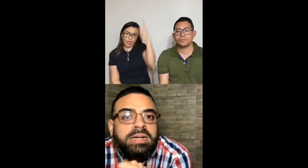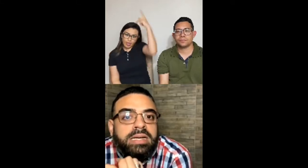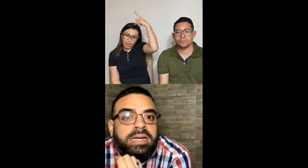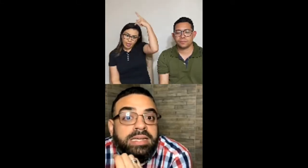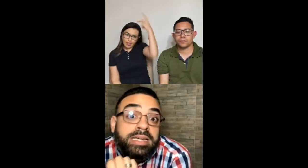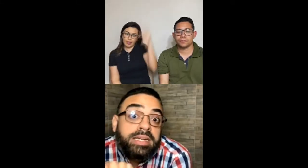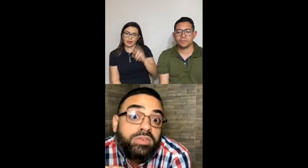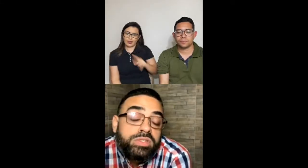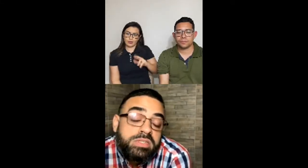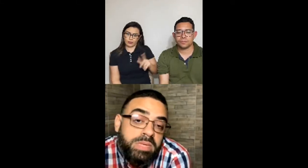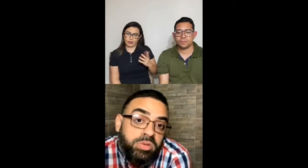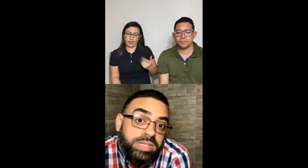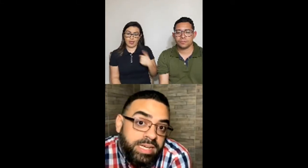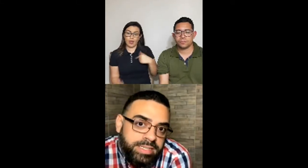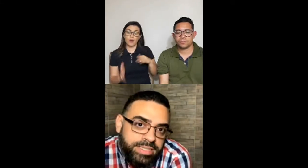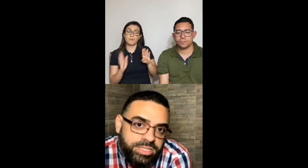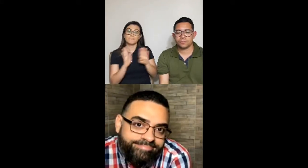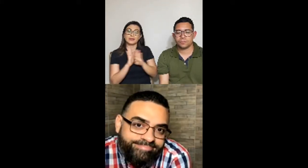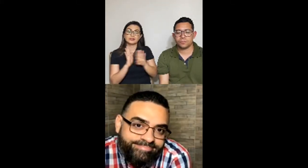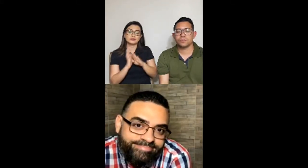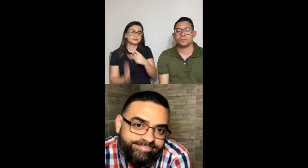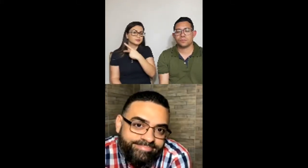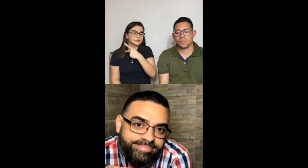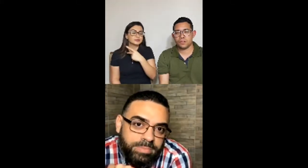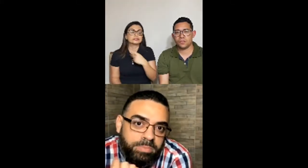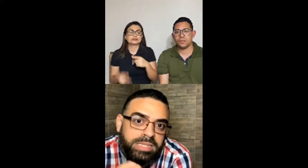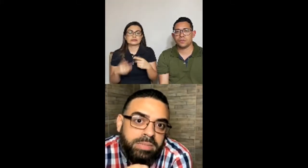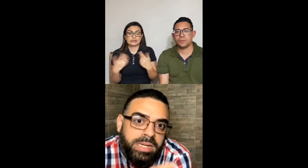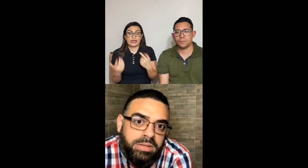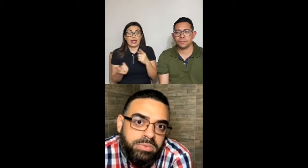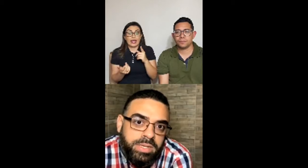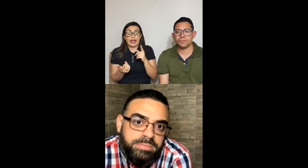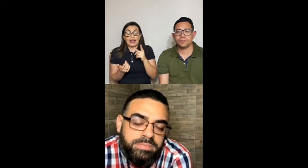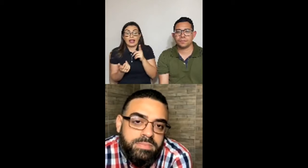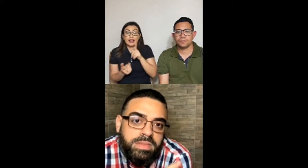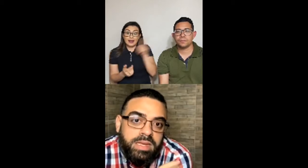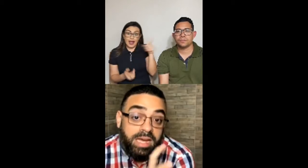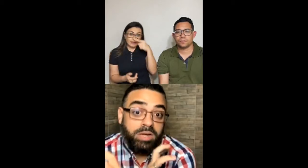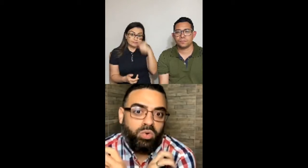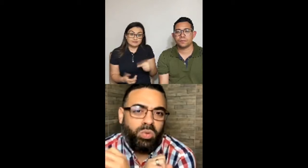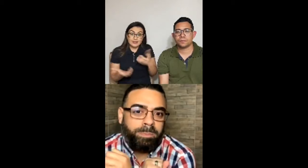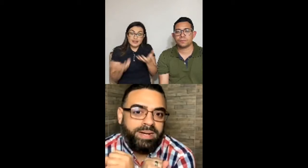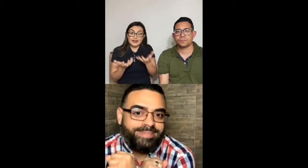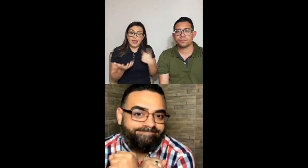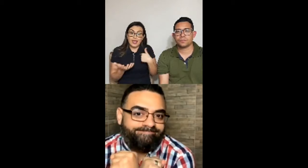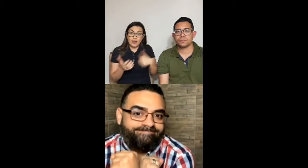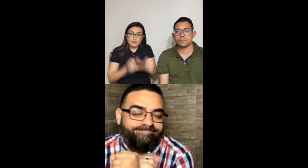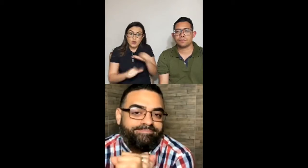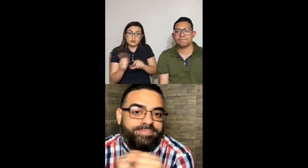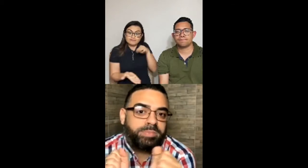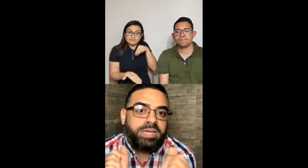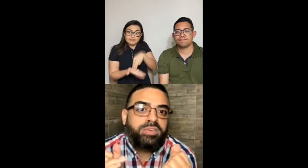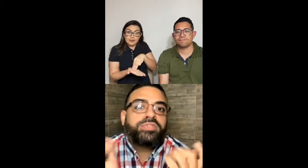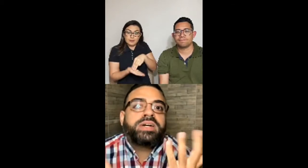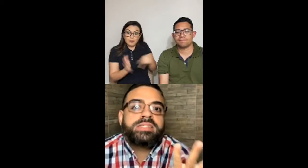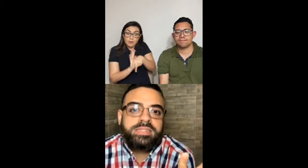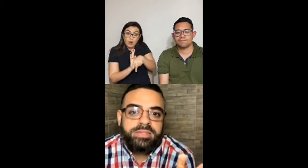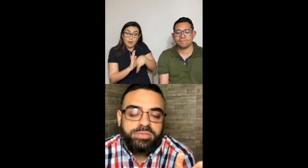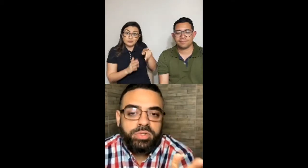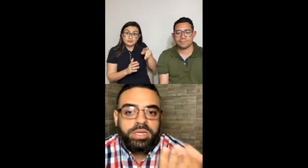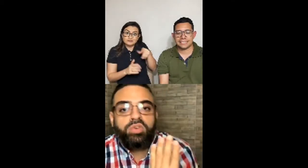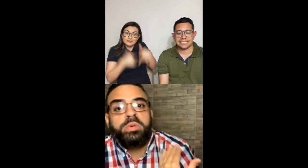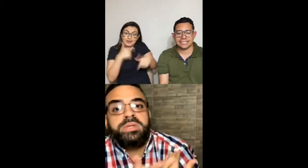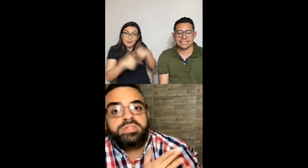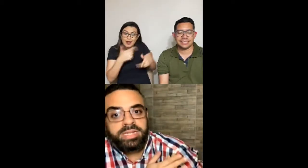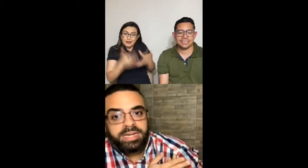sou de uma denominação pentecostal, nem de uma batista regular. E ele queria que eu fosse membro da igreja para trabalhar